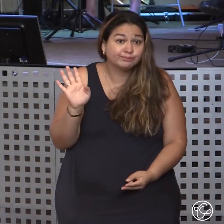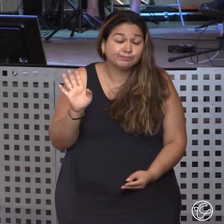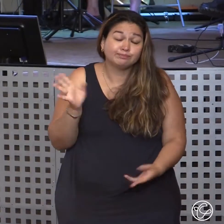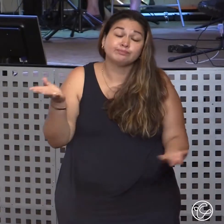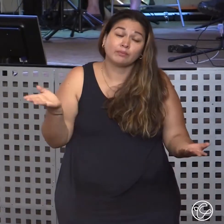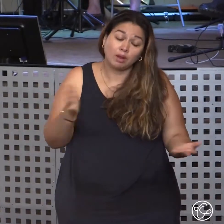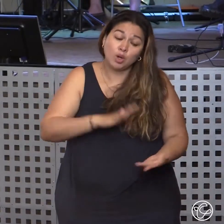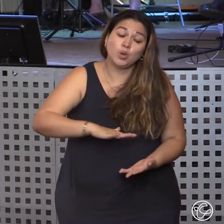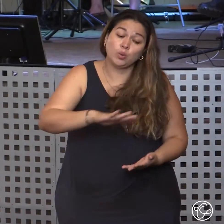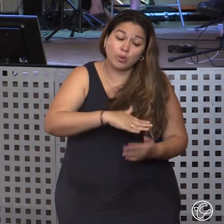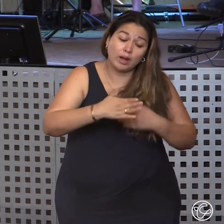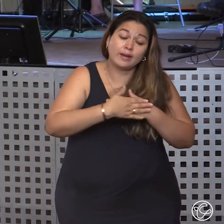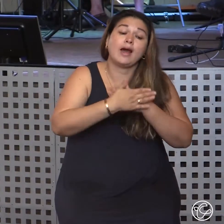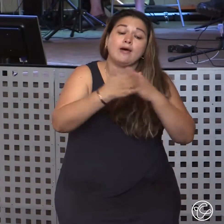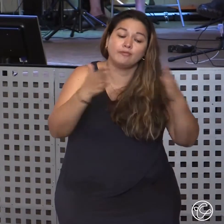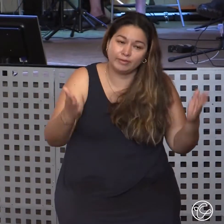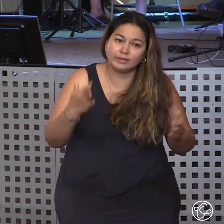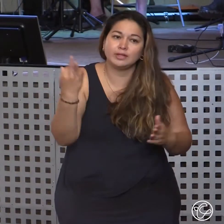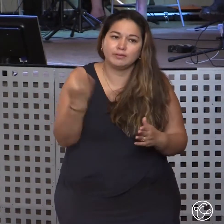semillas y de todo tipo de frutos.